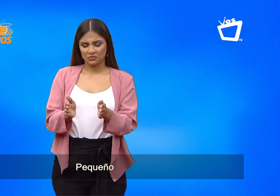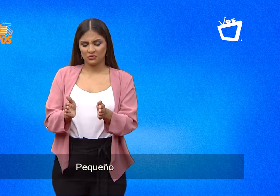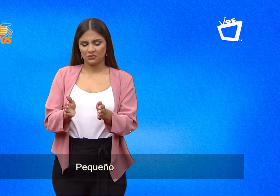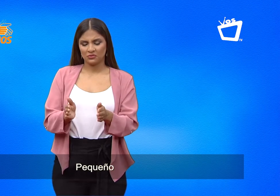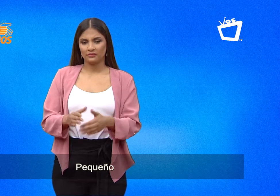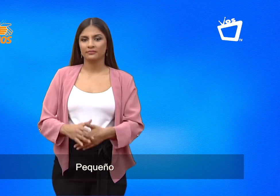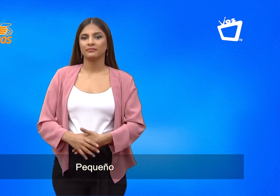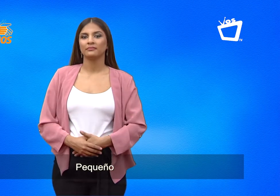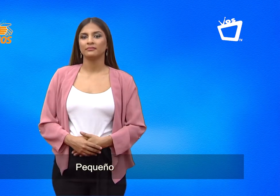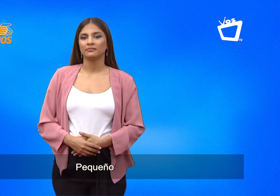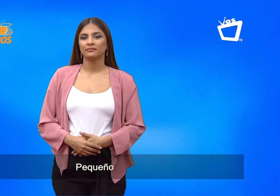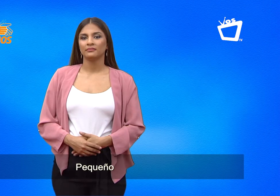Pequeño.